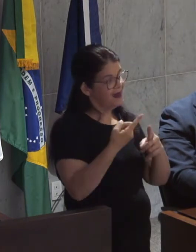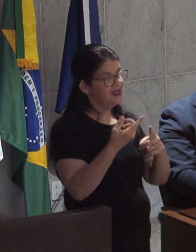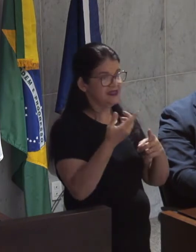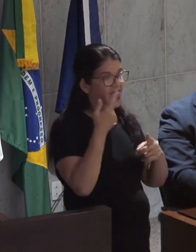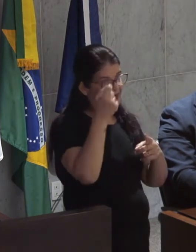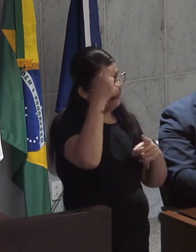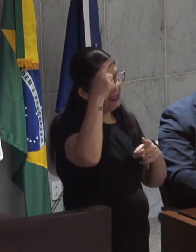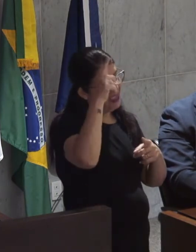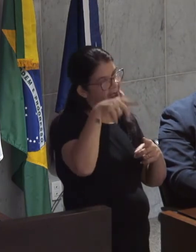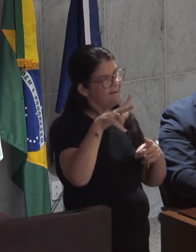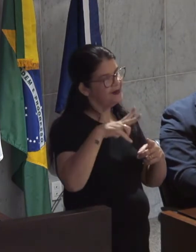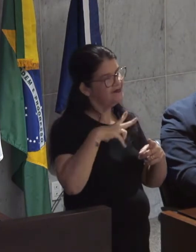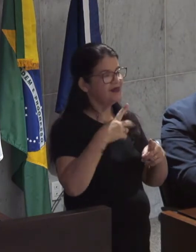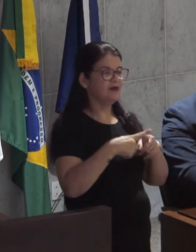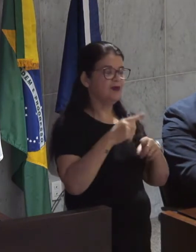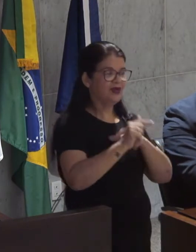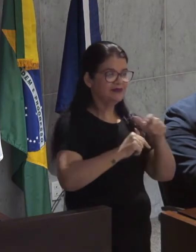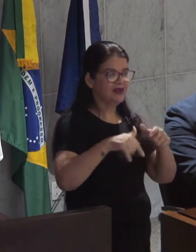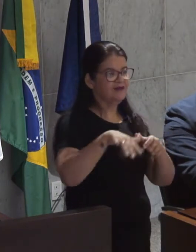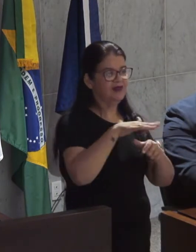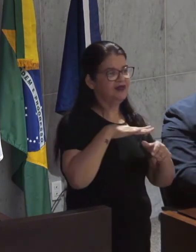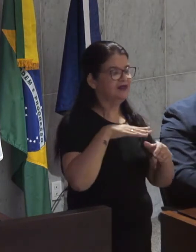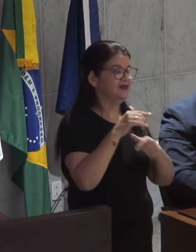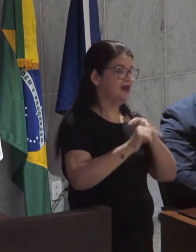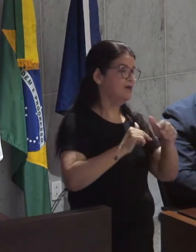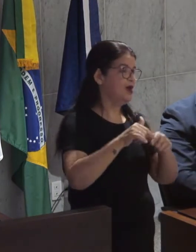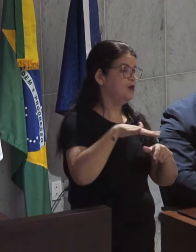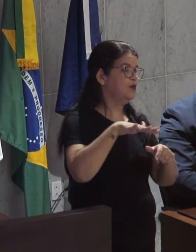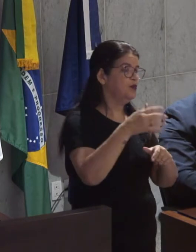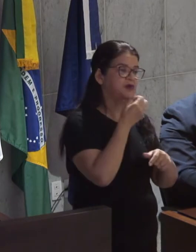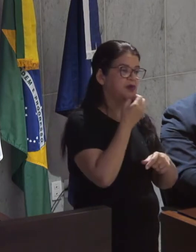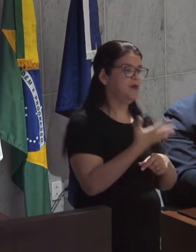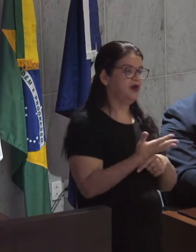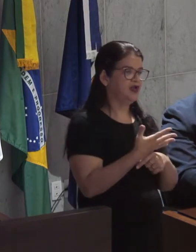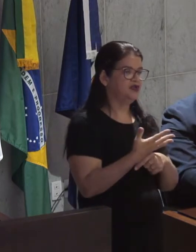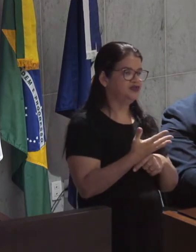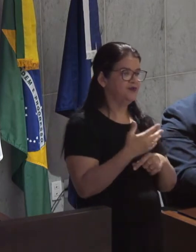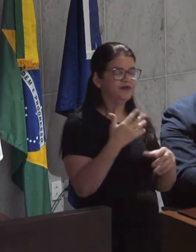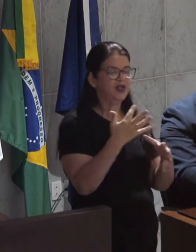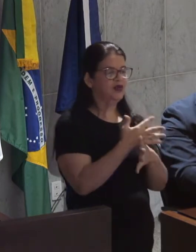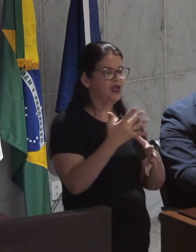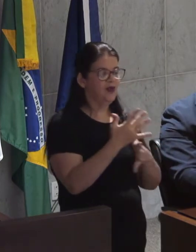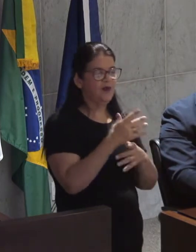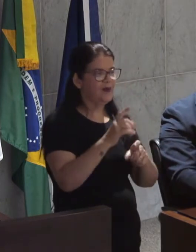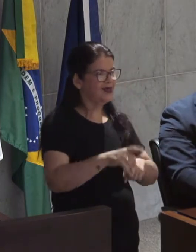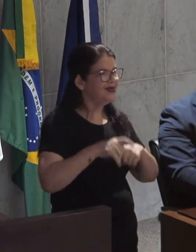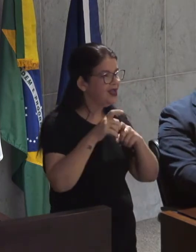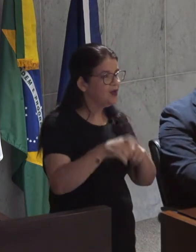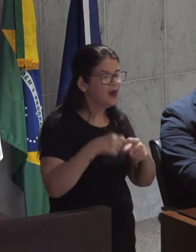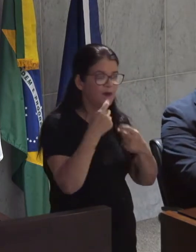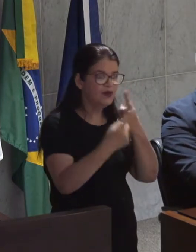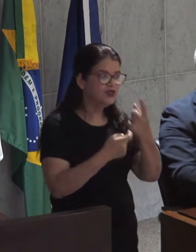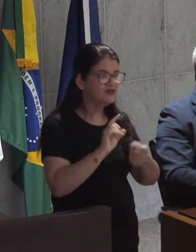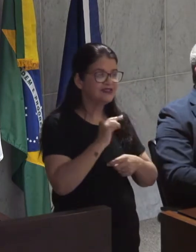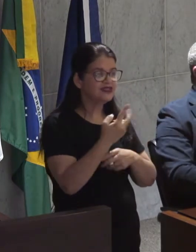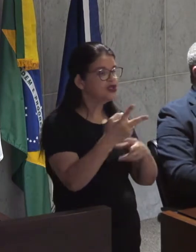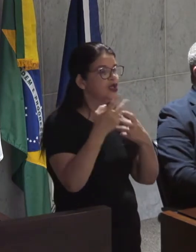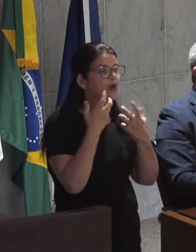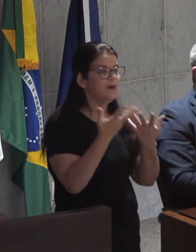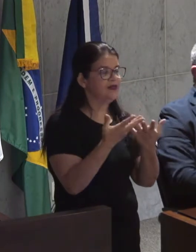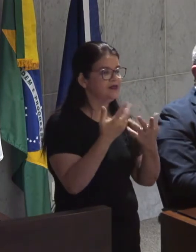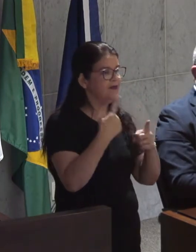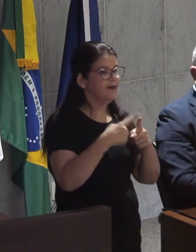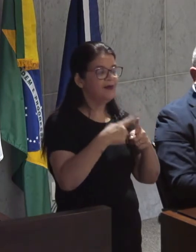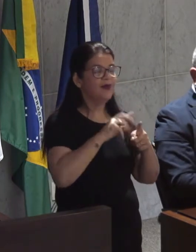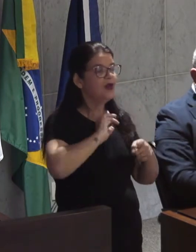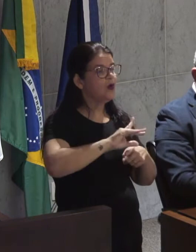Serpro, porque é serviço público, o serviço público não presta. Então, nem urbanos, nem rurais, muitas vezes a gente não percebe, porque